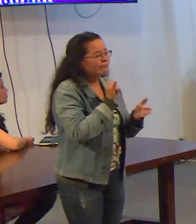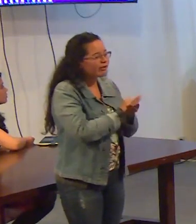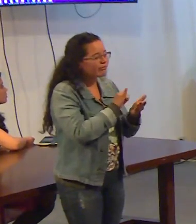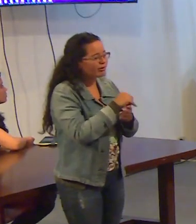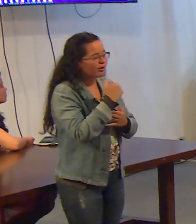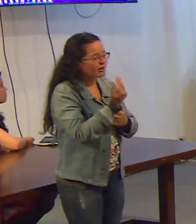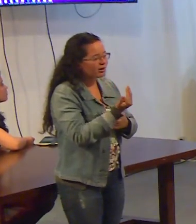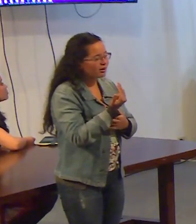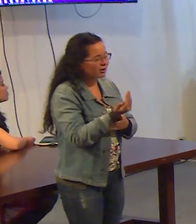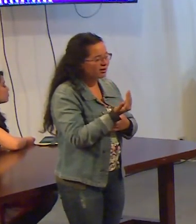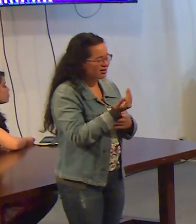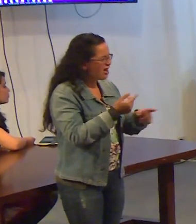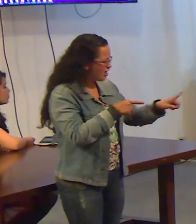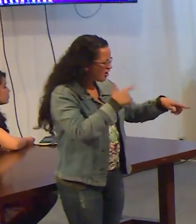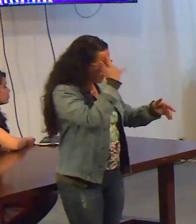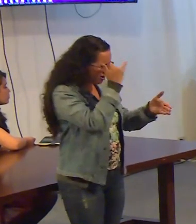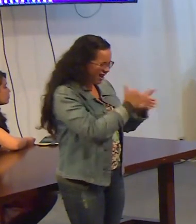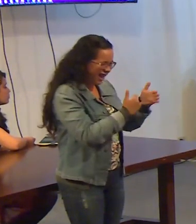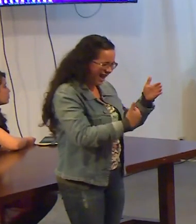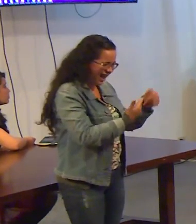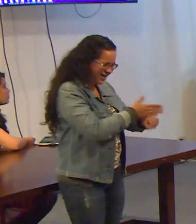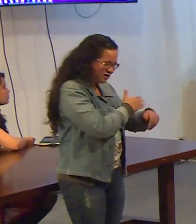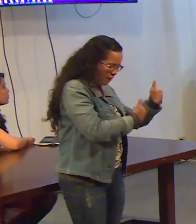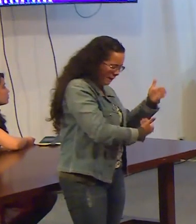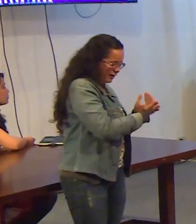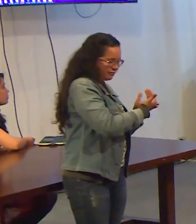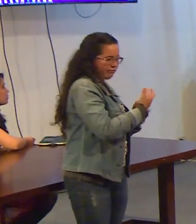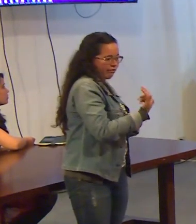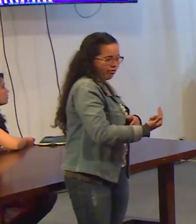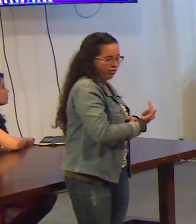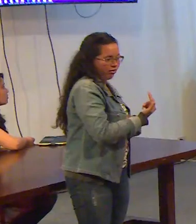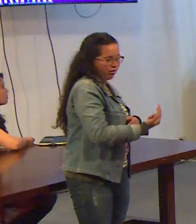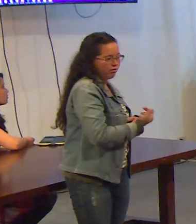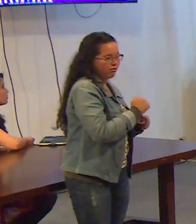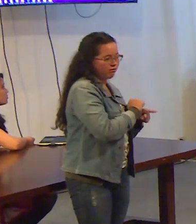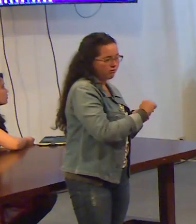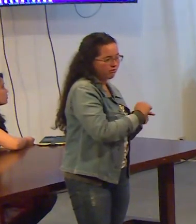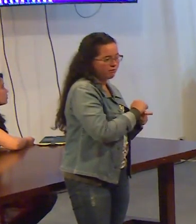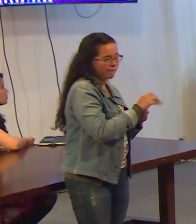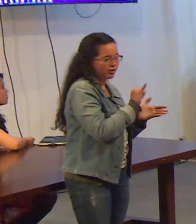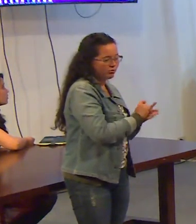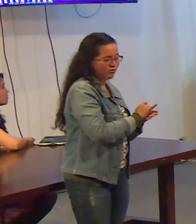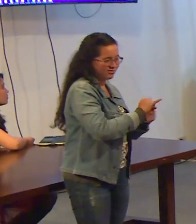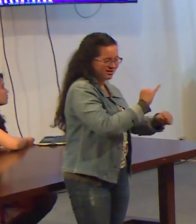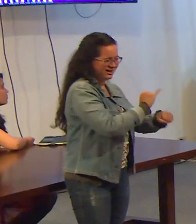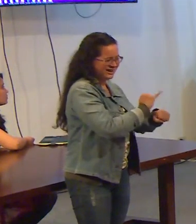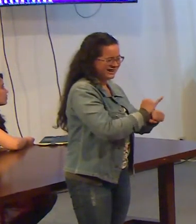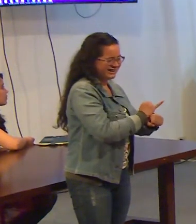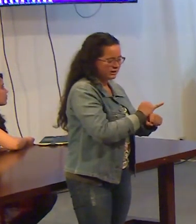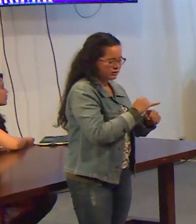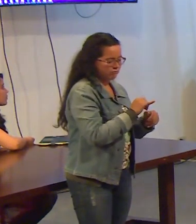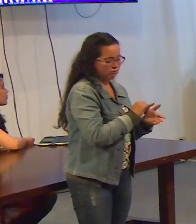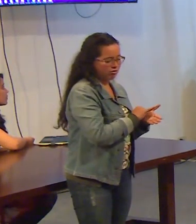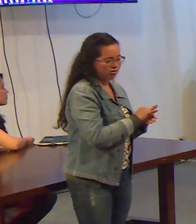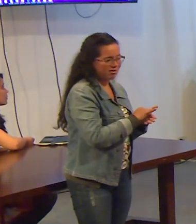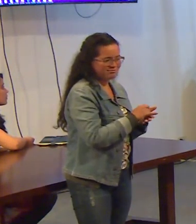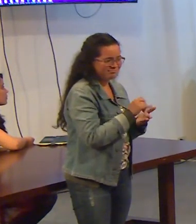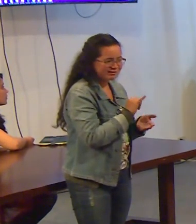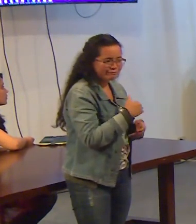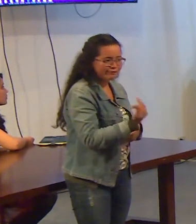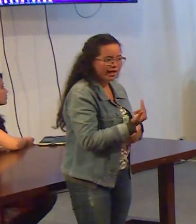en algún momento, cayeron en el mismo círculo y empezaron a replicar las prácticas de la institución, y fue como darse cuenta, ¡ah!, nos estamos